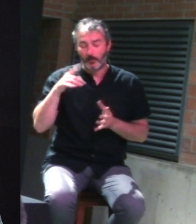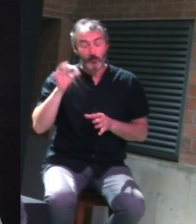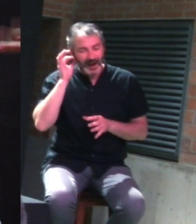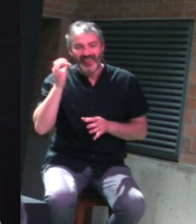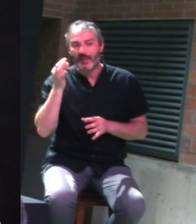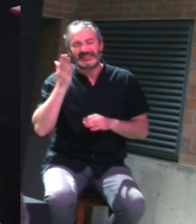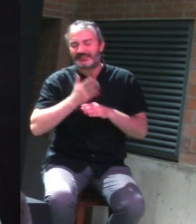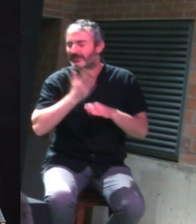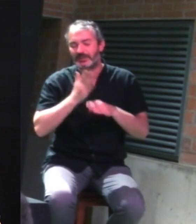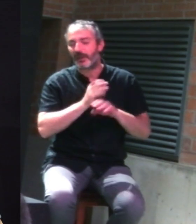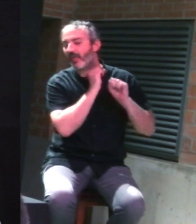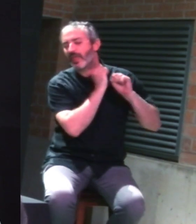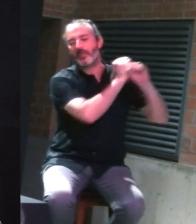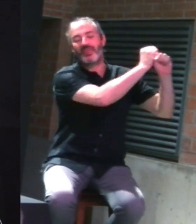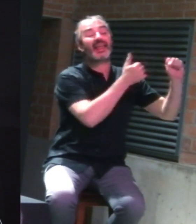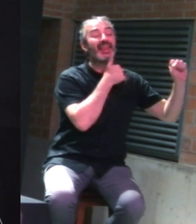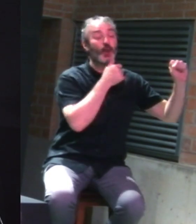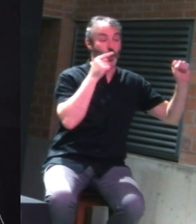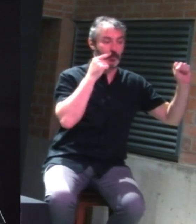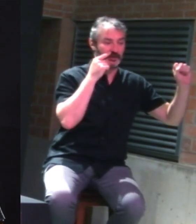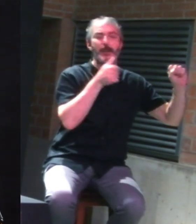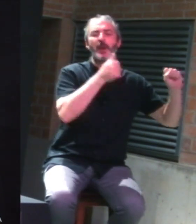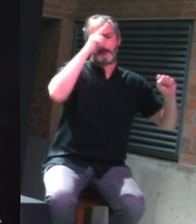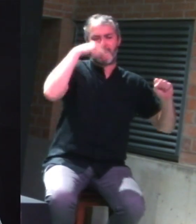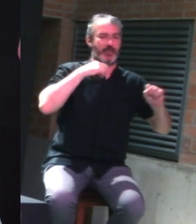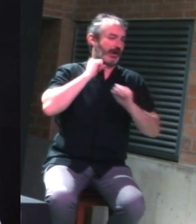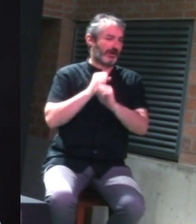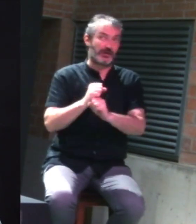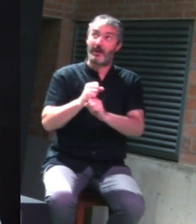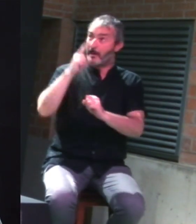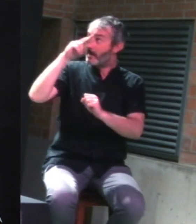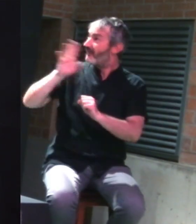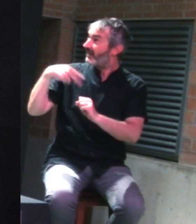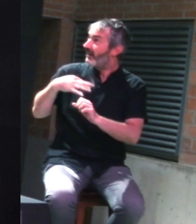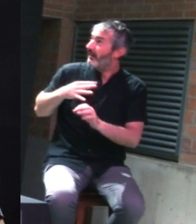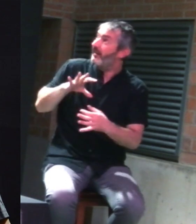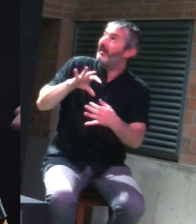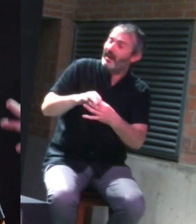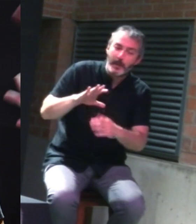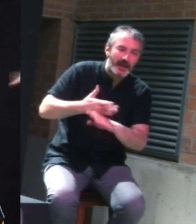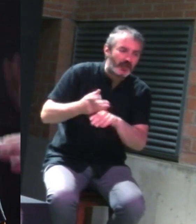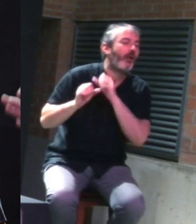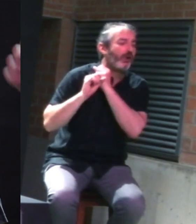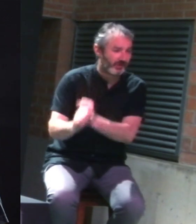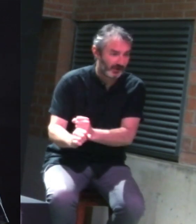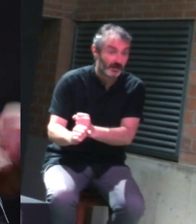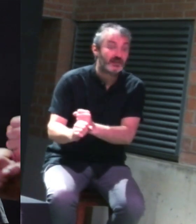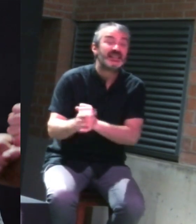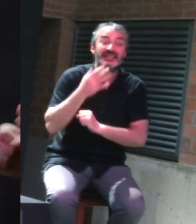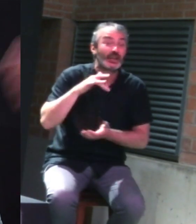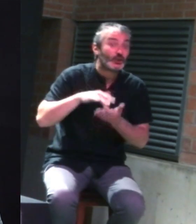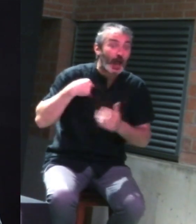los hombres. Al padre primero, después el marido, e incluso cuando quedaban